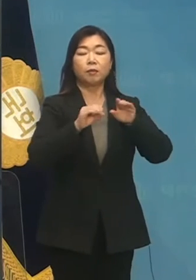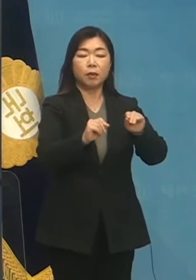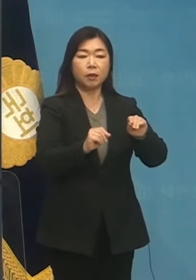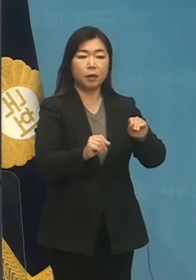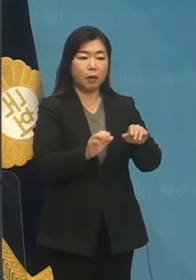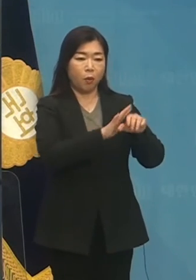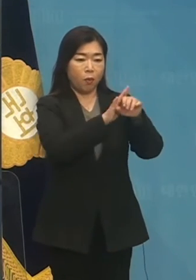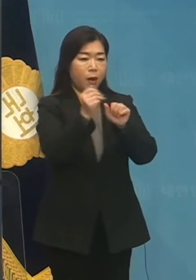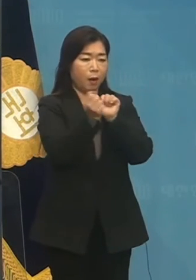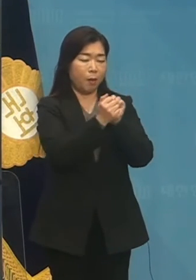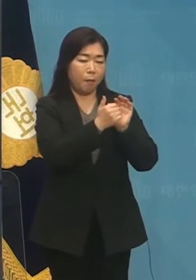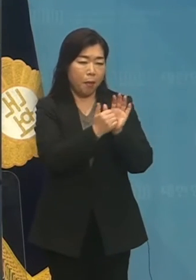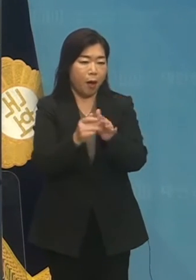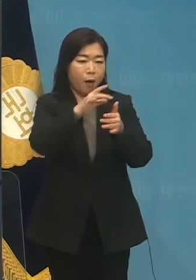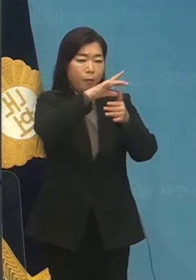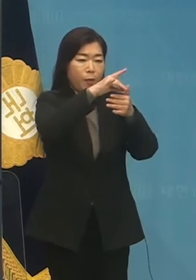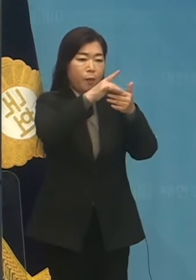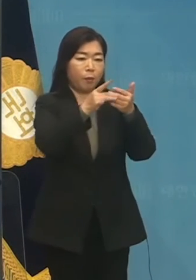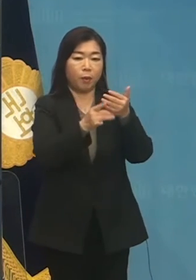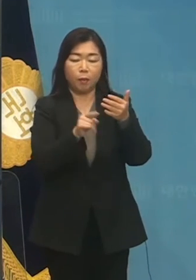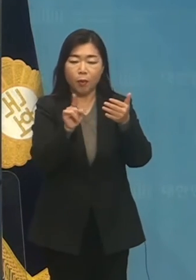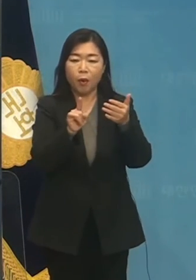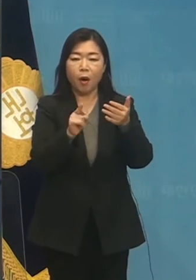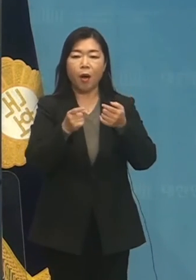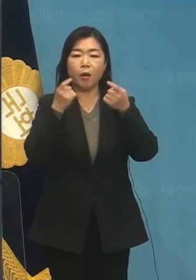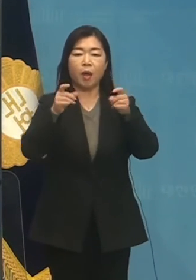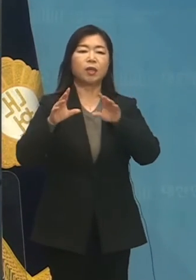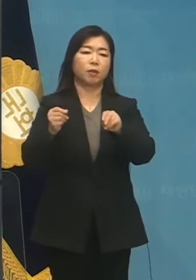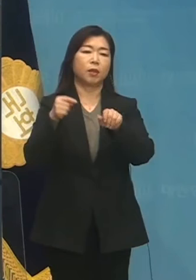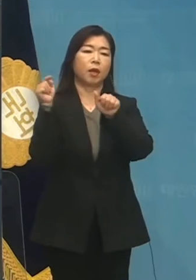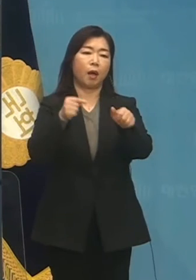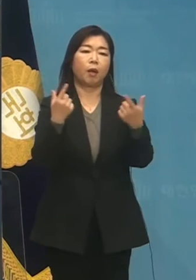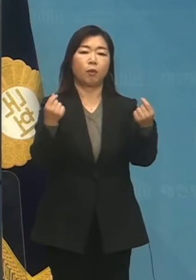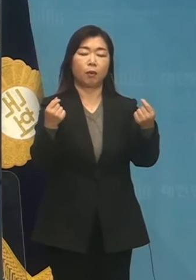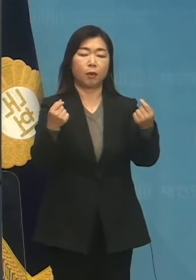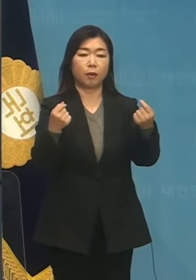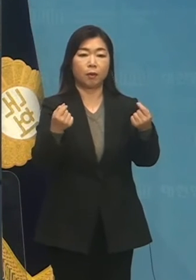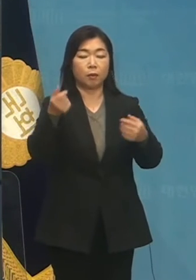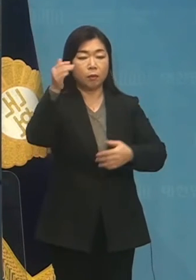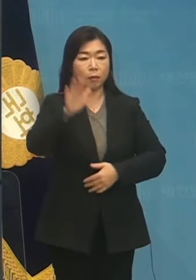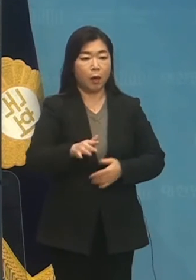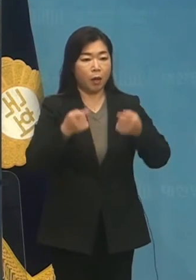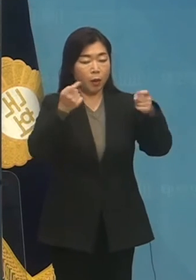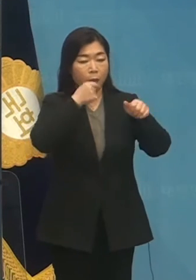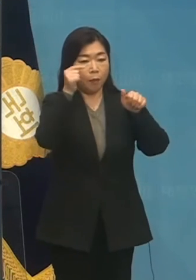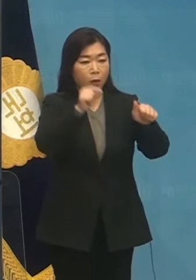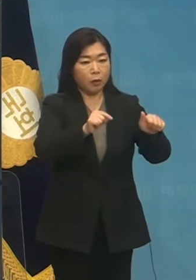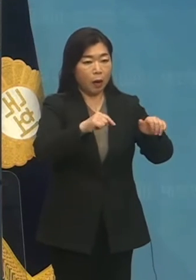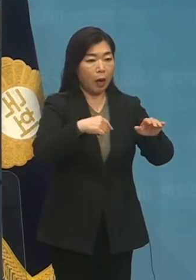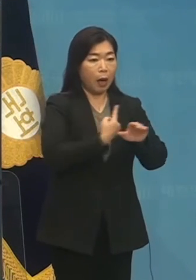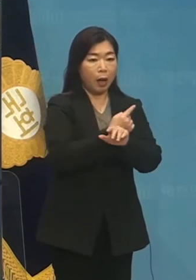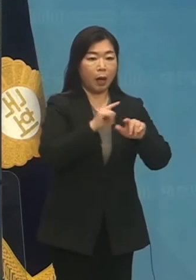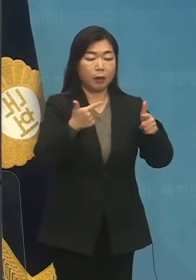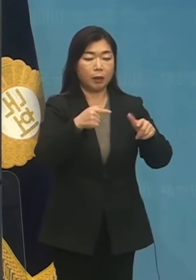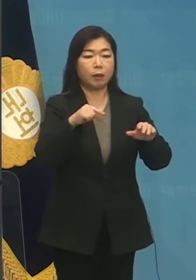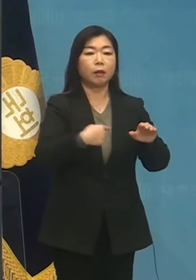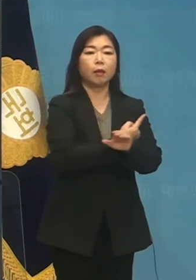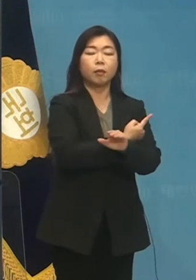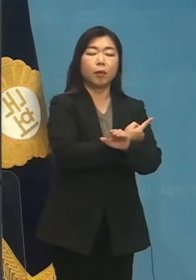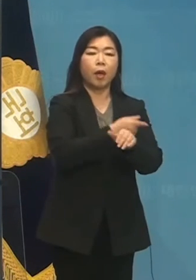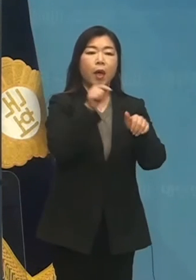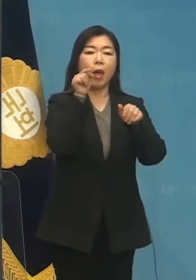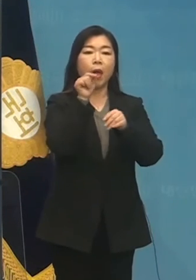코로나 방역수칙이 여행금지 조치입니다. 하지만 여행명령 대상이 아니라는 행정명령 대상이